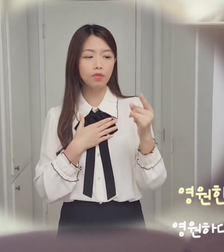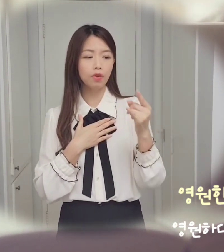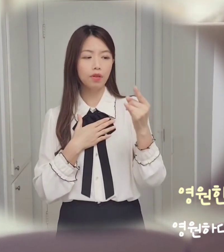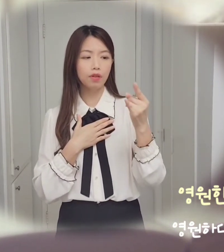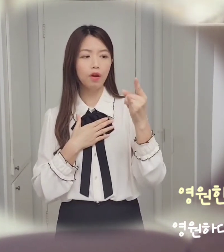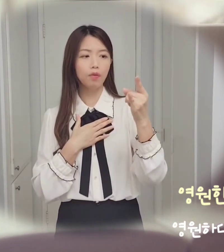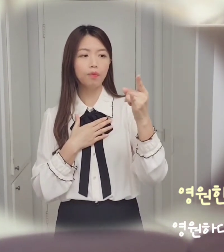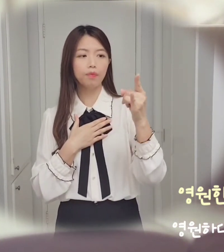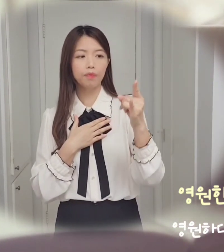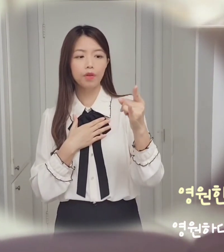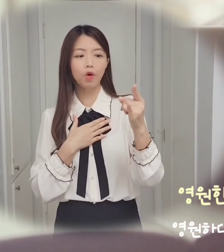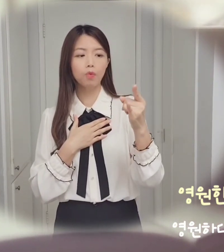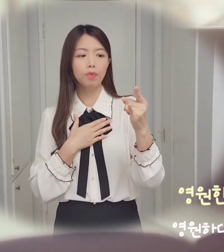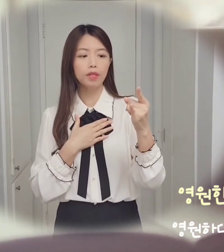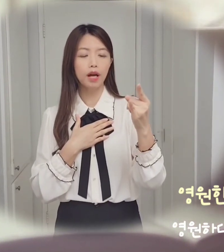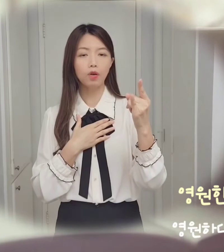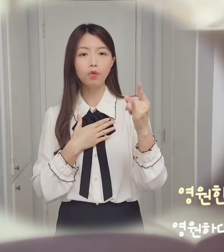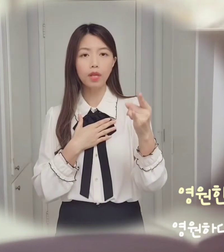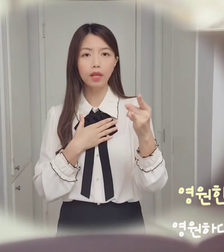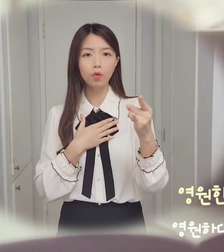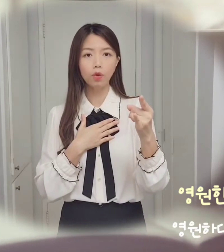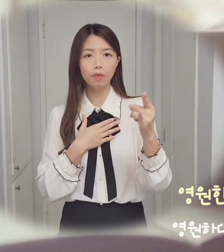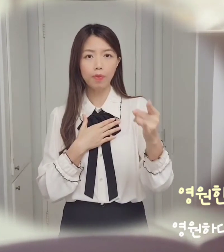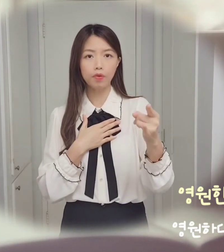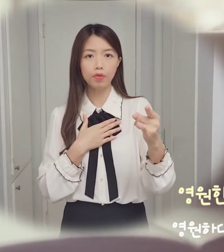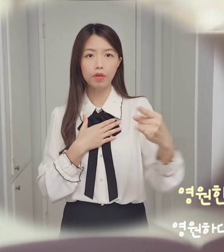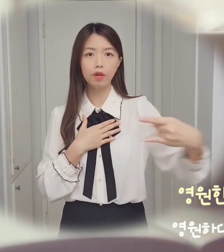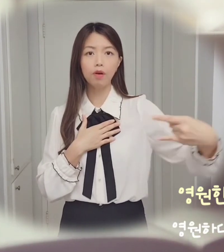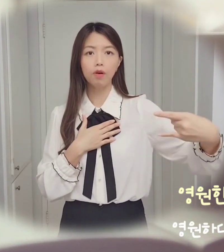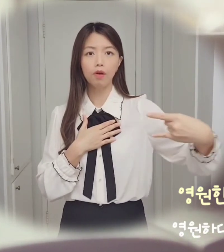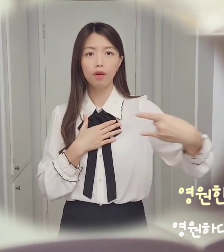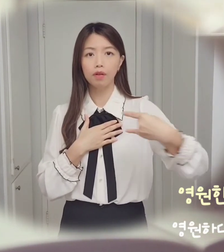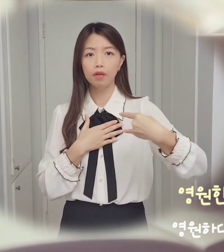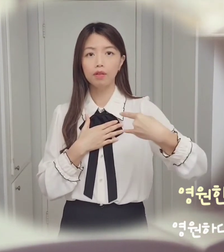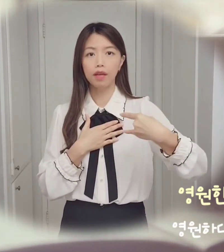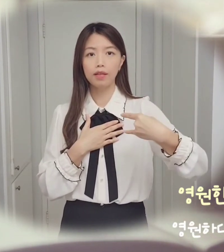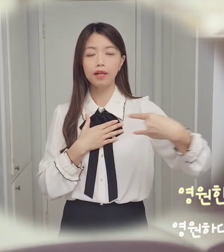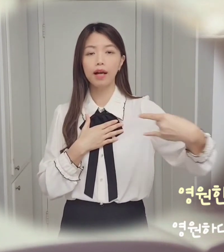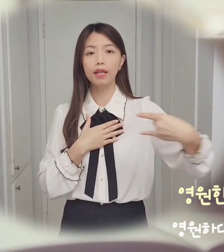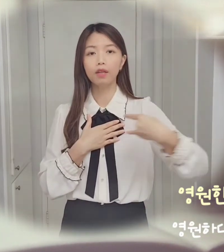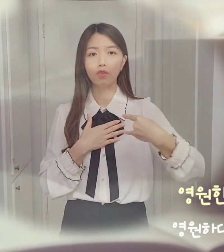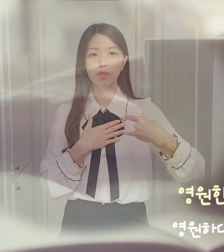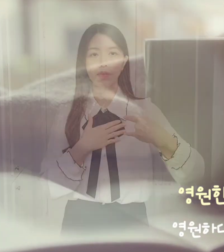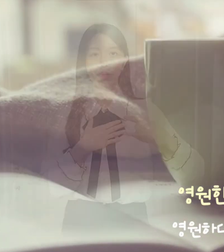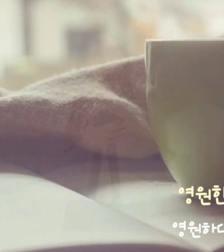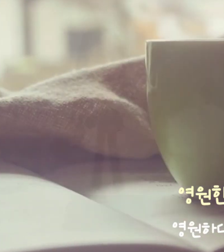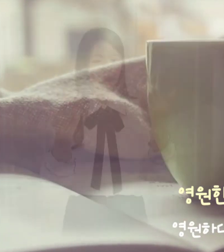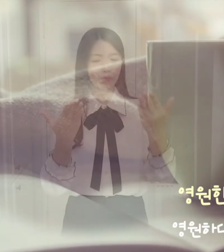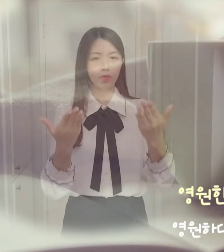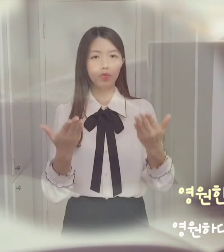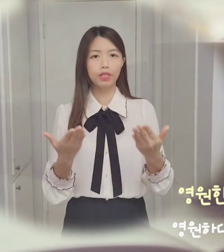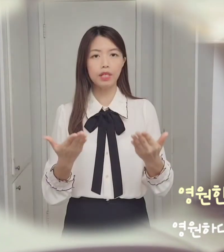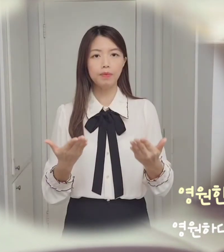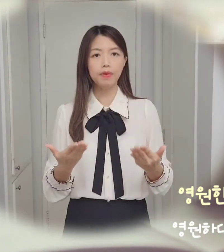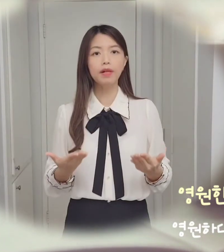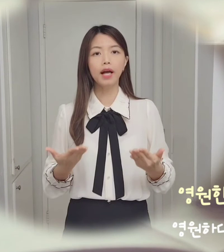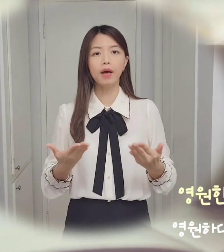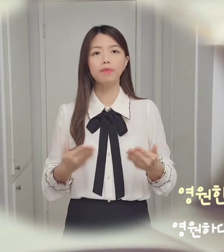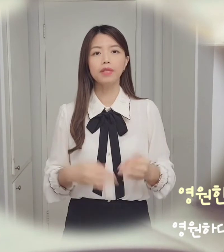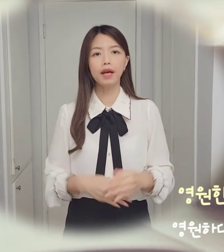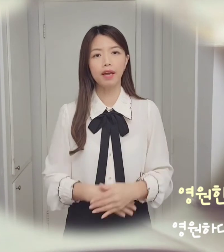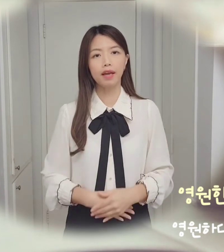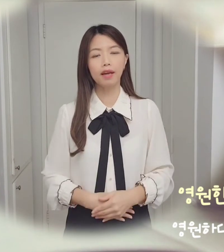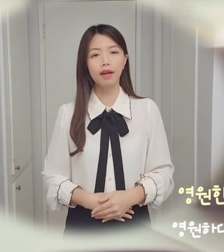누구누구에게라고 하는 뜻의 수어는요, 검지하고 새끼손가락만 펴주셔서 그 대상을 가리켜 주시면 돼요.